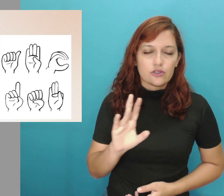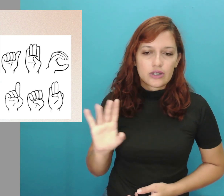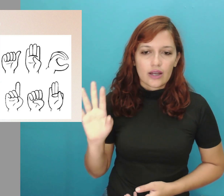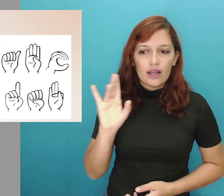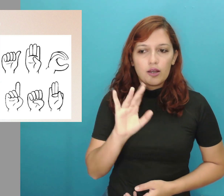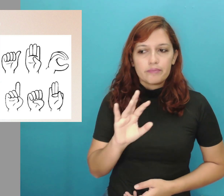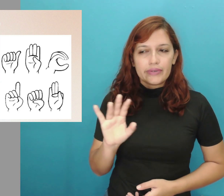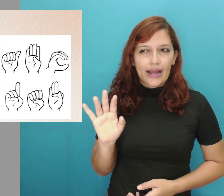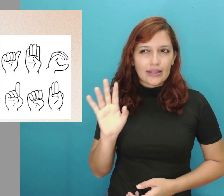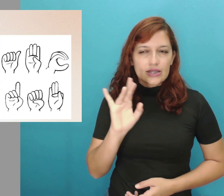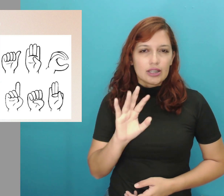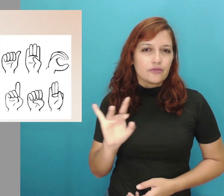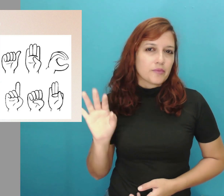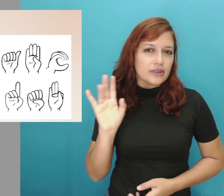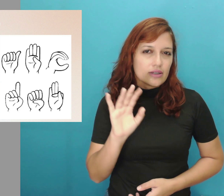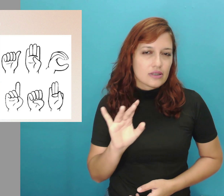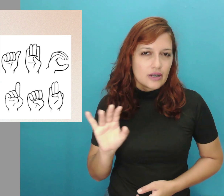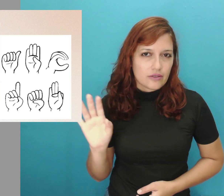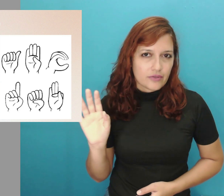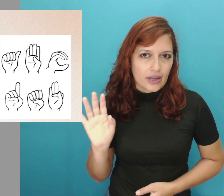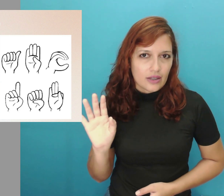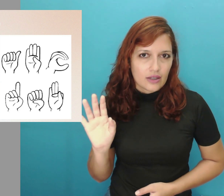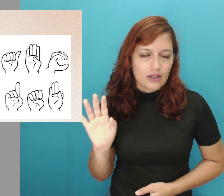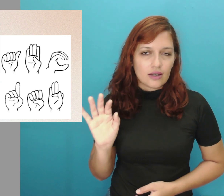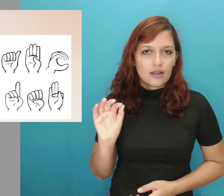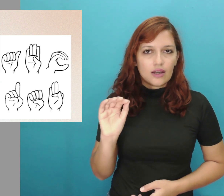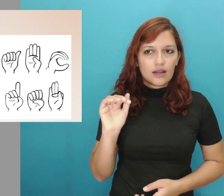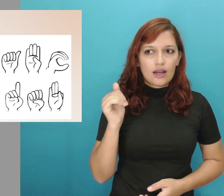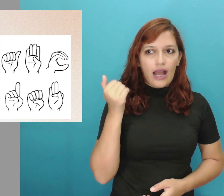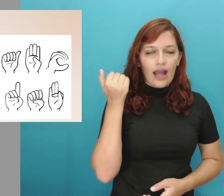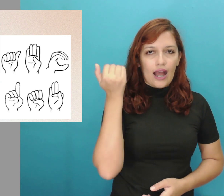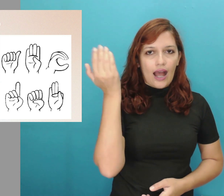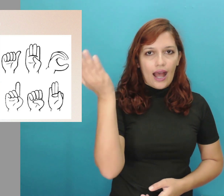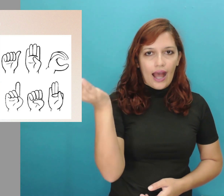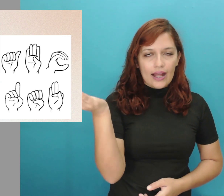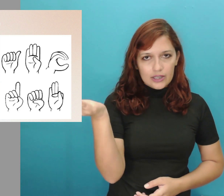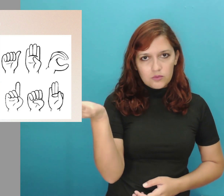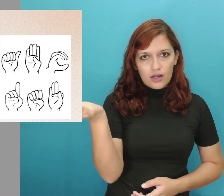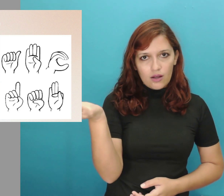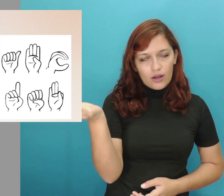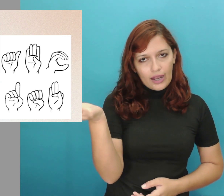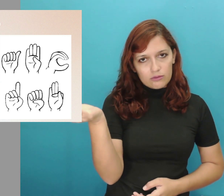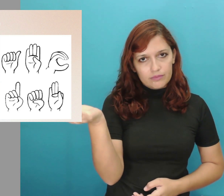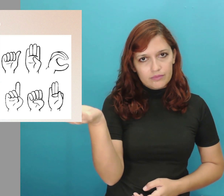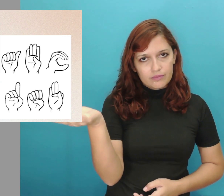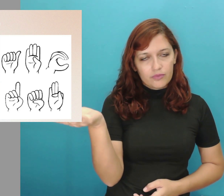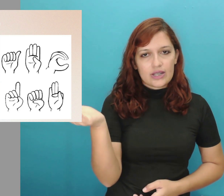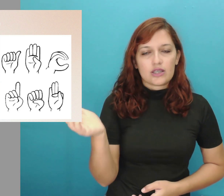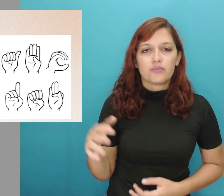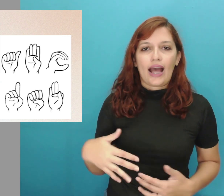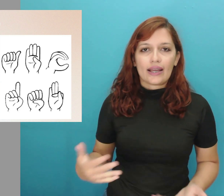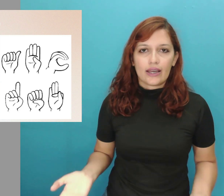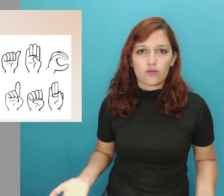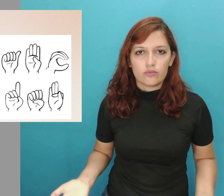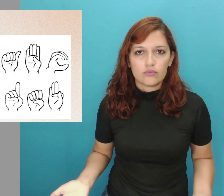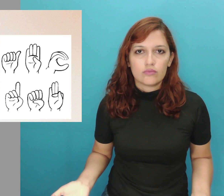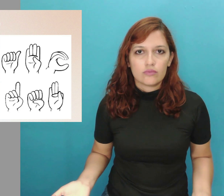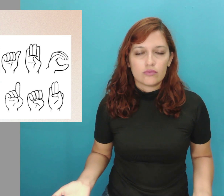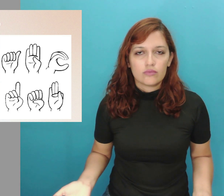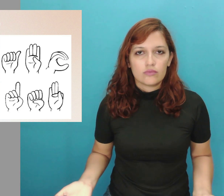datilologia para, de certa forma, transcrever a língua oral. Por exemplo, Raquel.